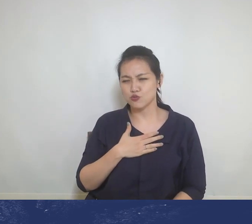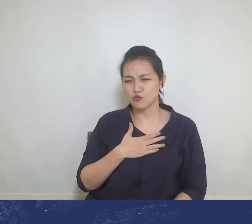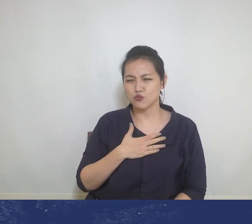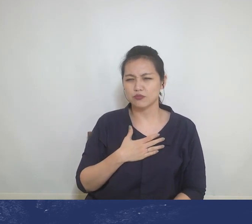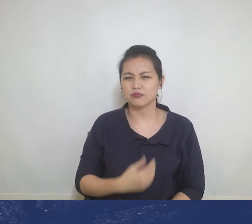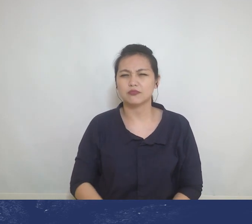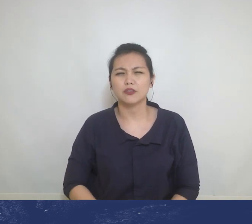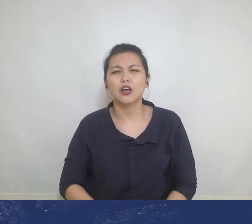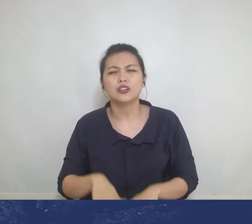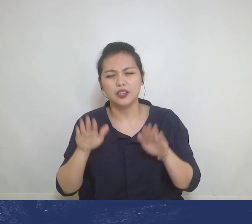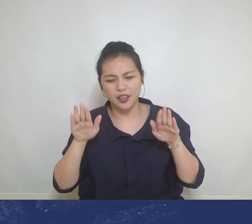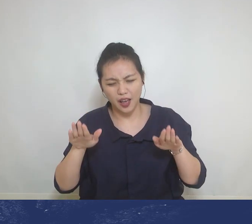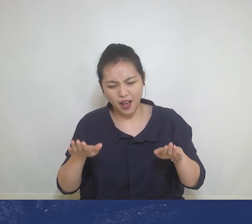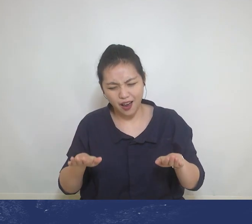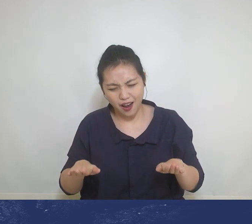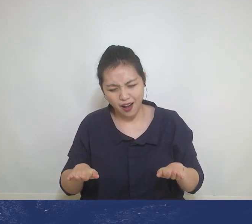Ajarku